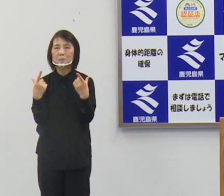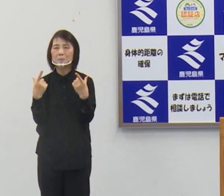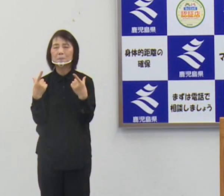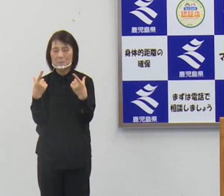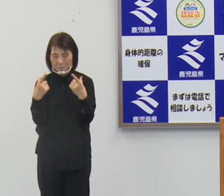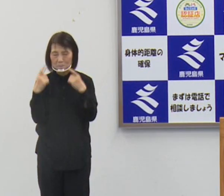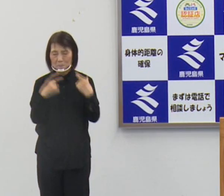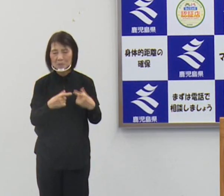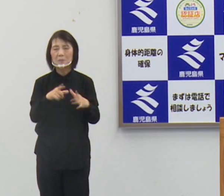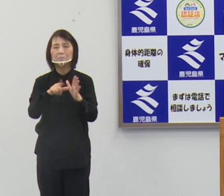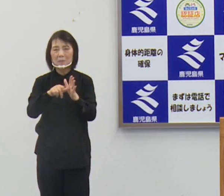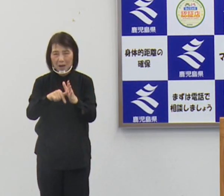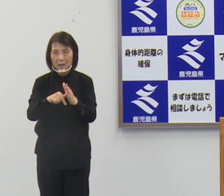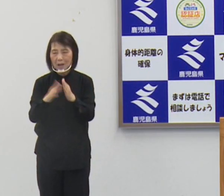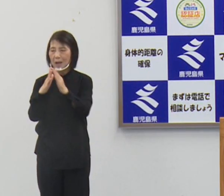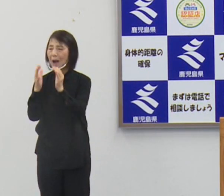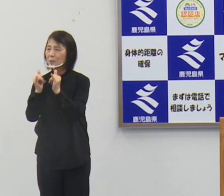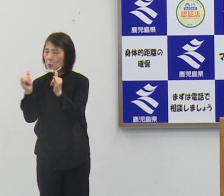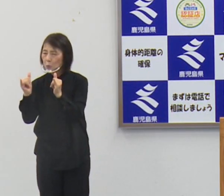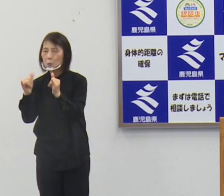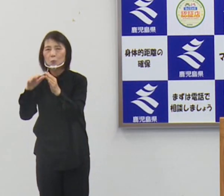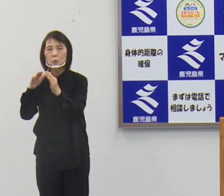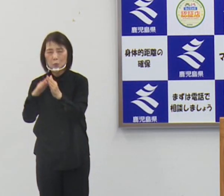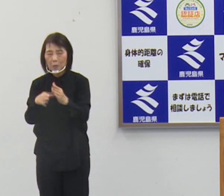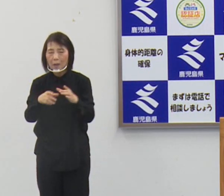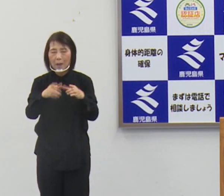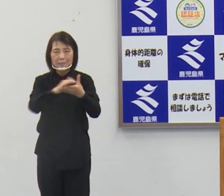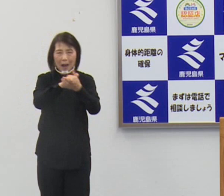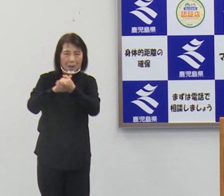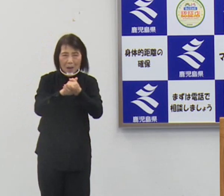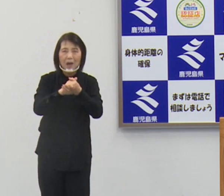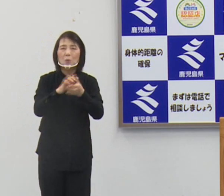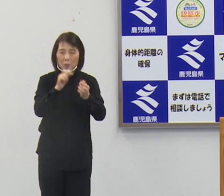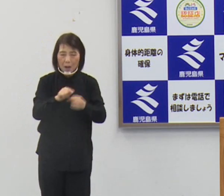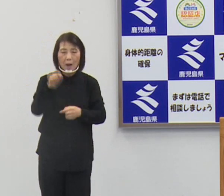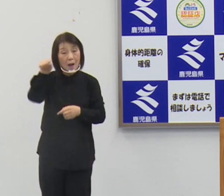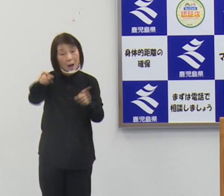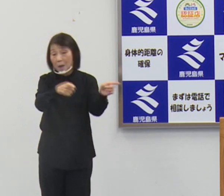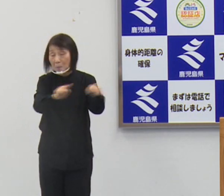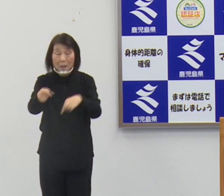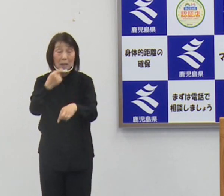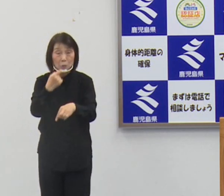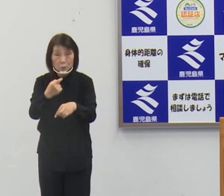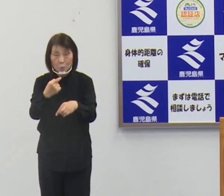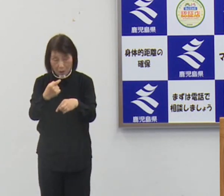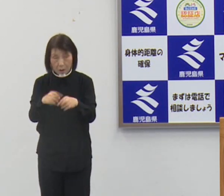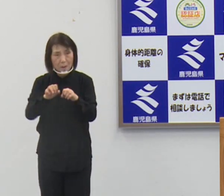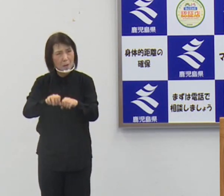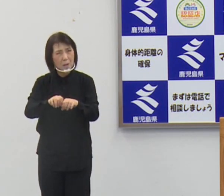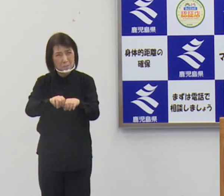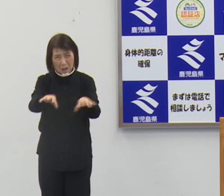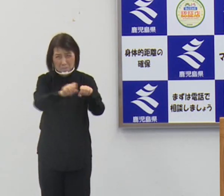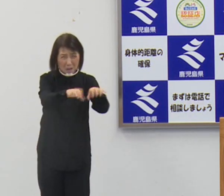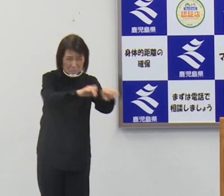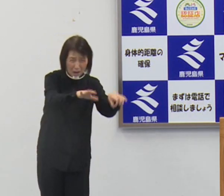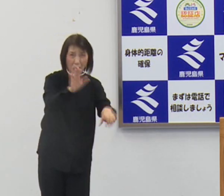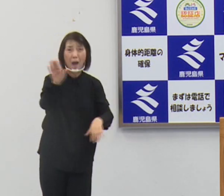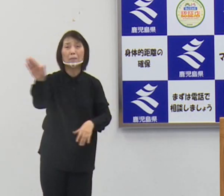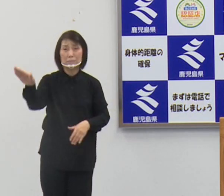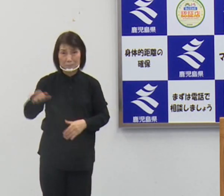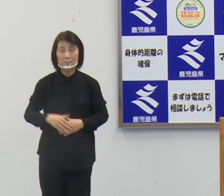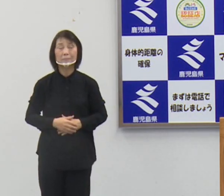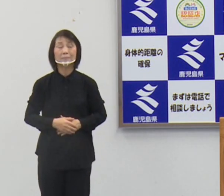行われる家族や仲間との会食やバーベキューにおける 感染なども多く見られております